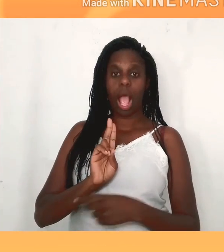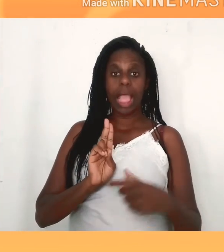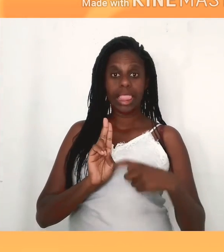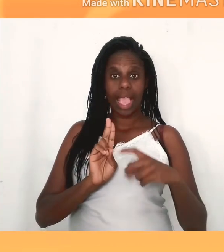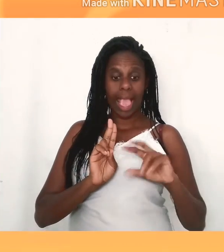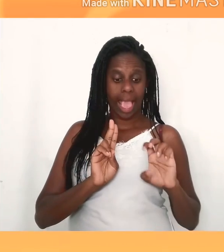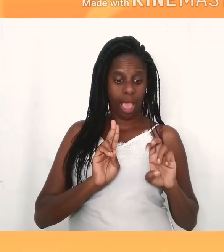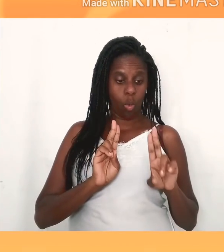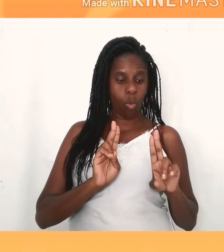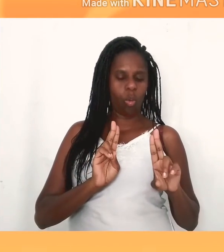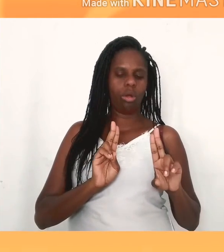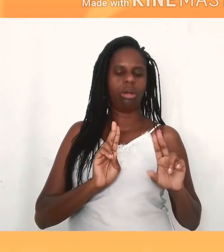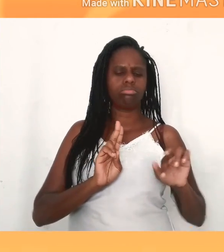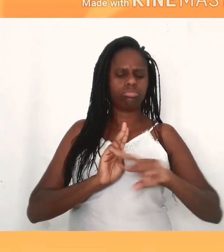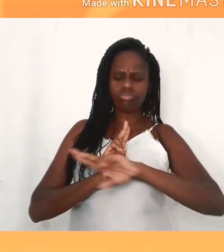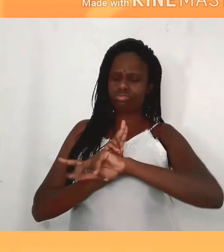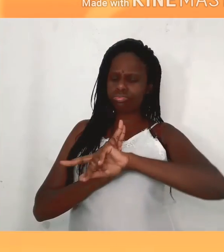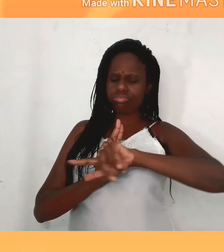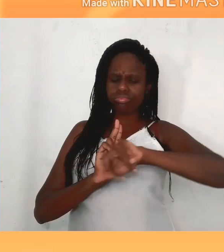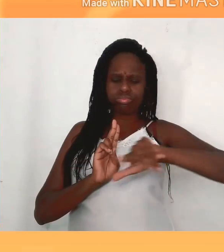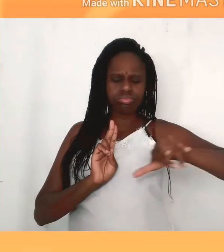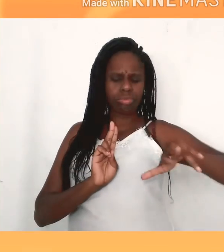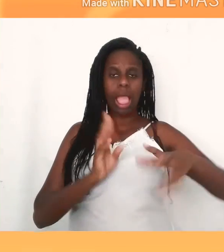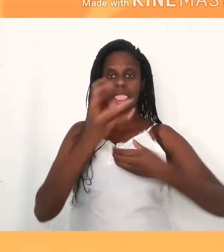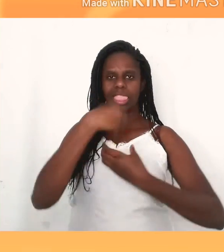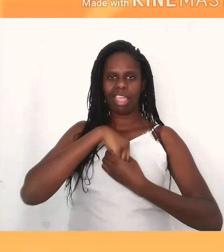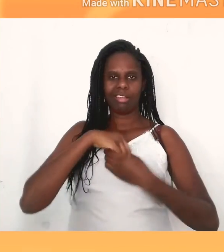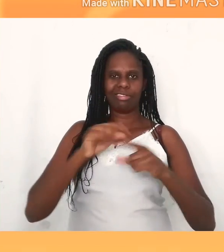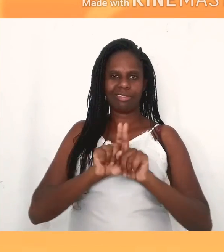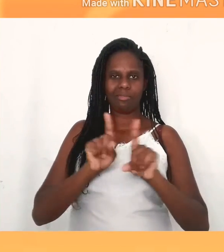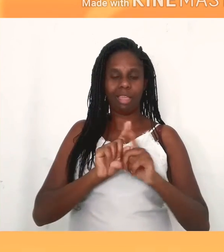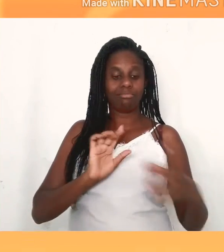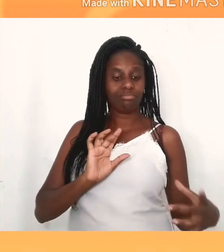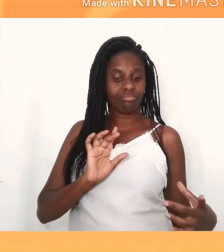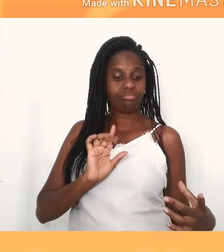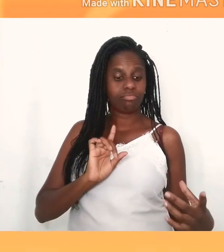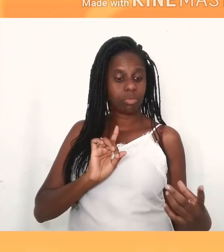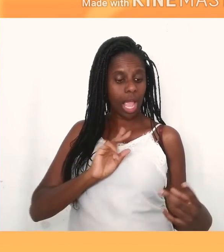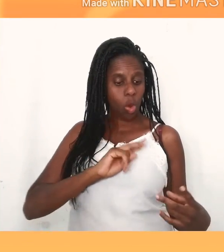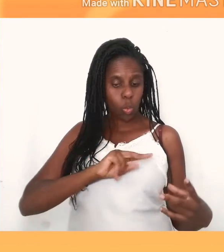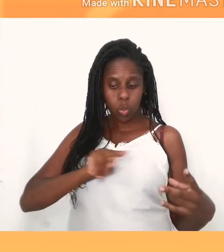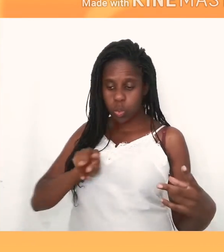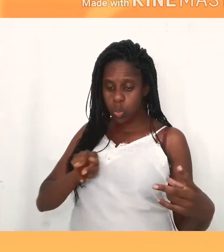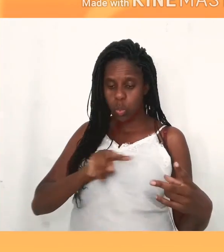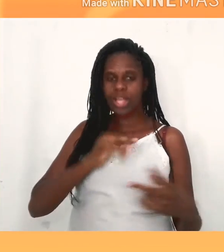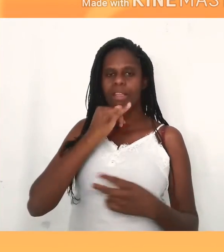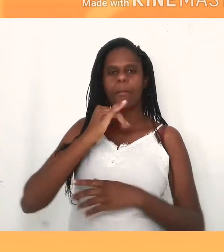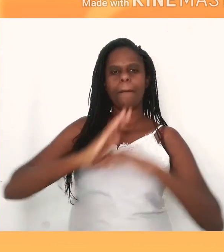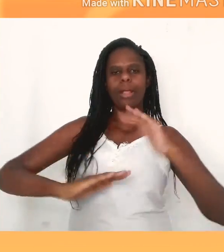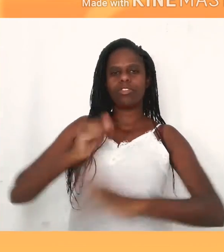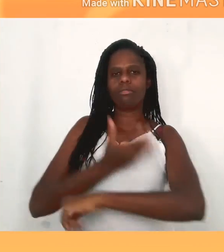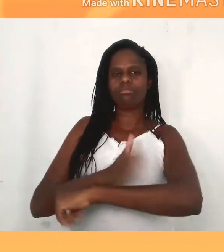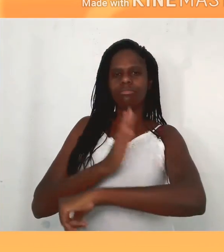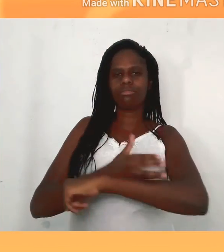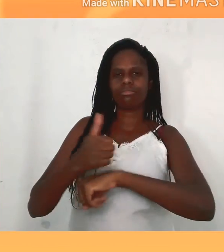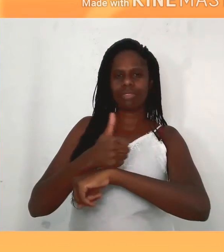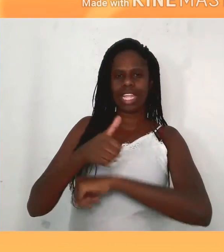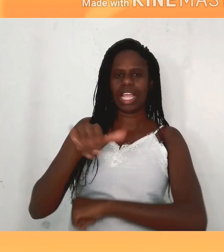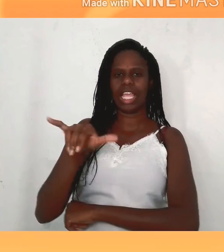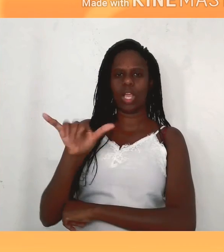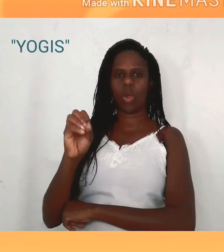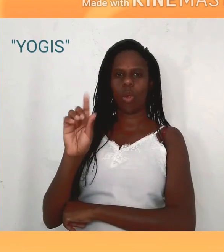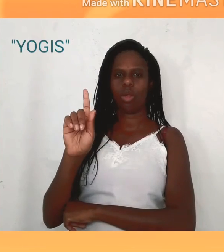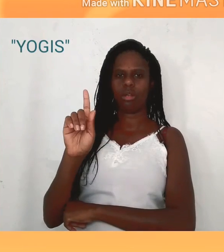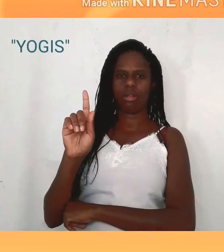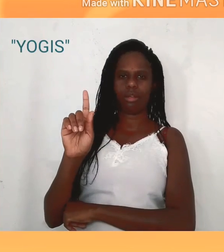muda ao longo de um dia, ao longo da vida. Os antigos yogis encontraram dentro deles